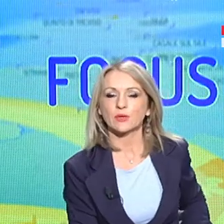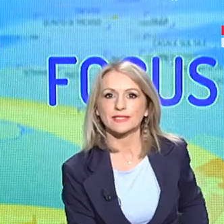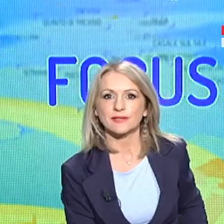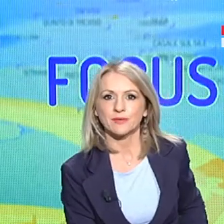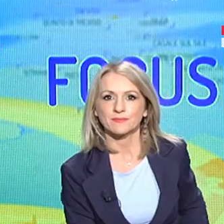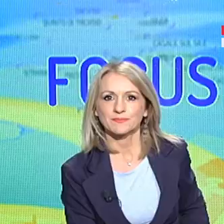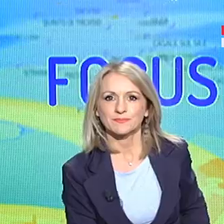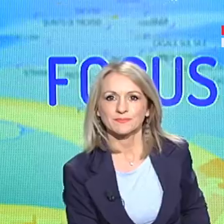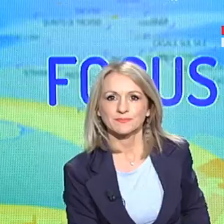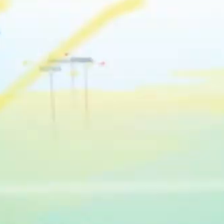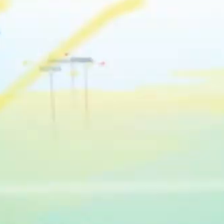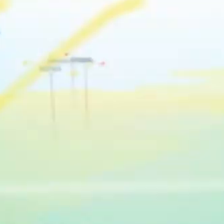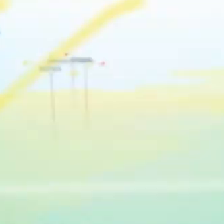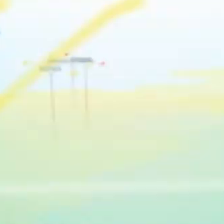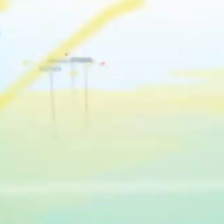tra pochissimo.